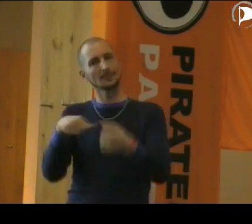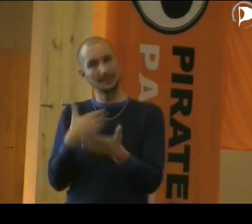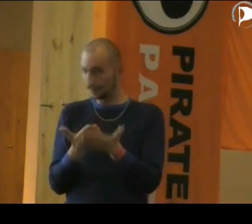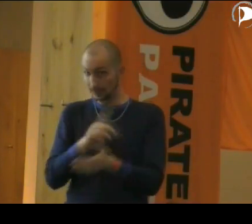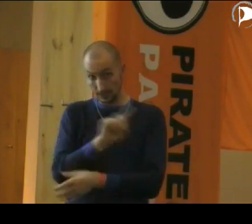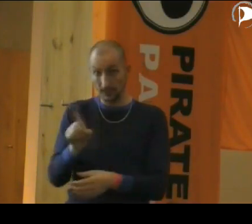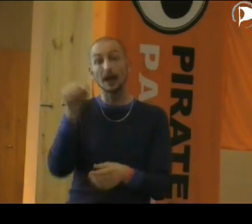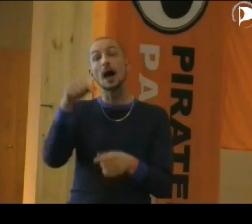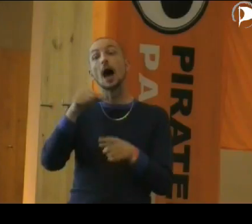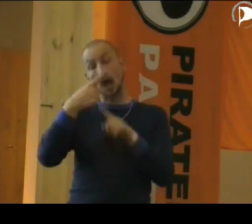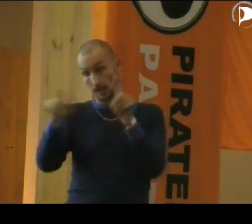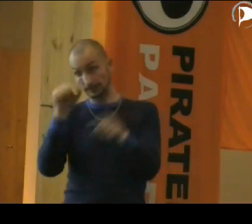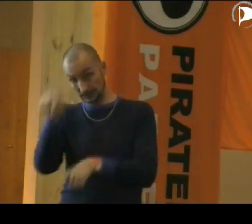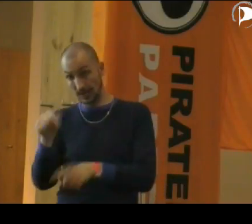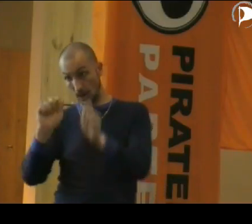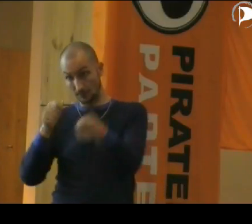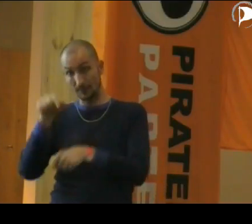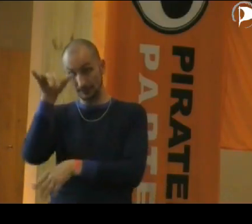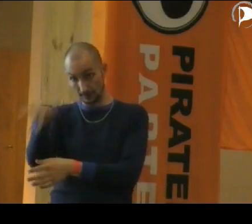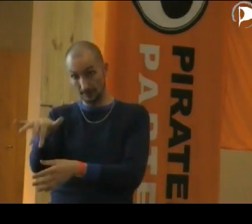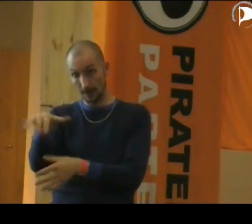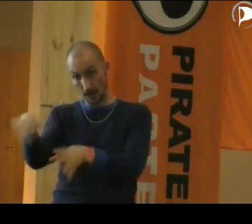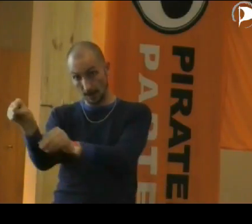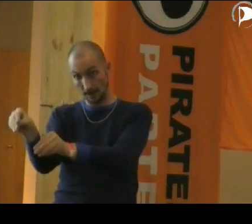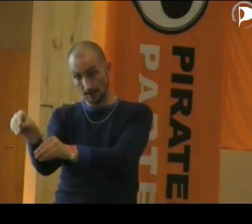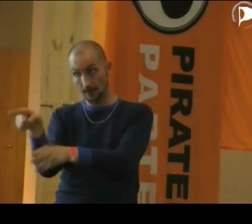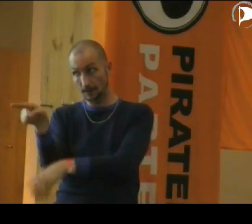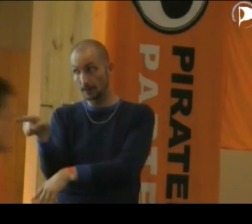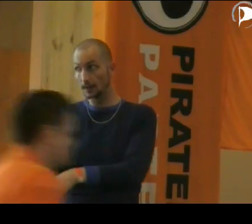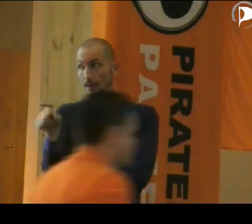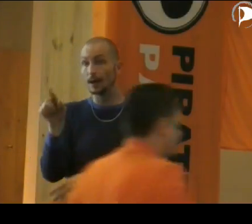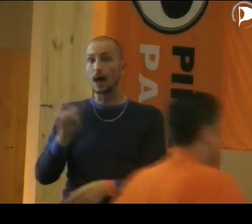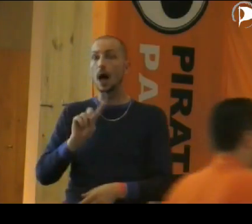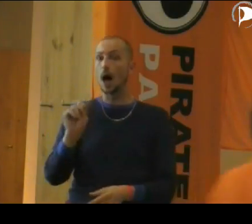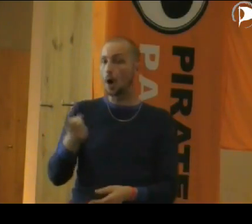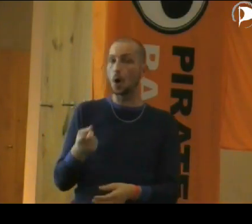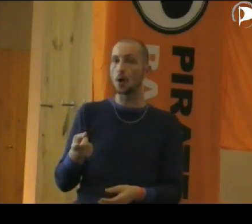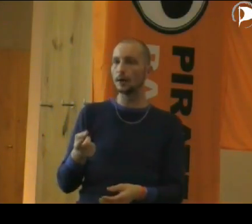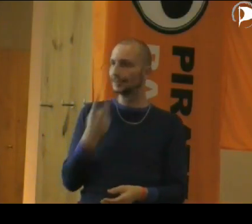aufgabe jemand anders da kommt auch nicht möglich